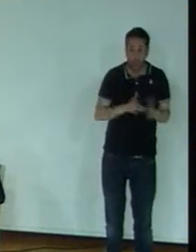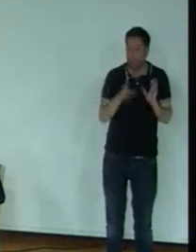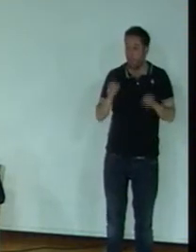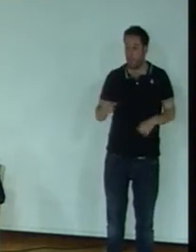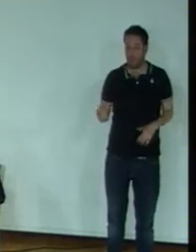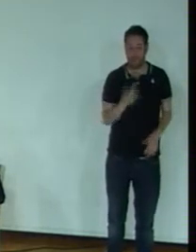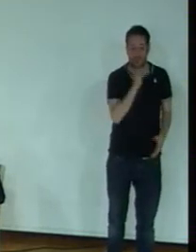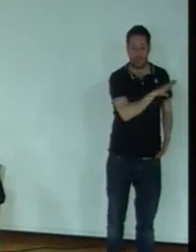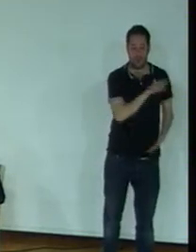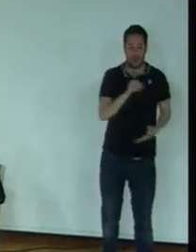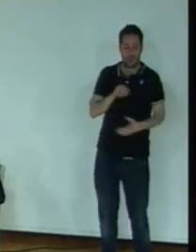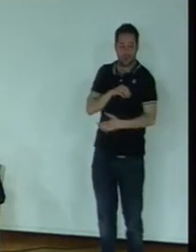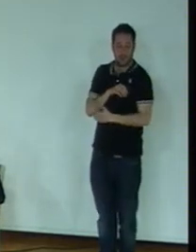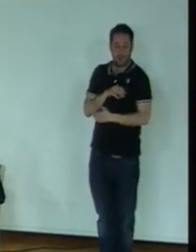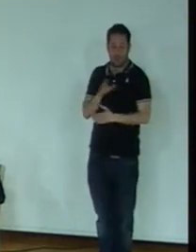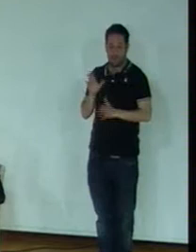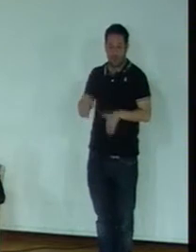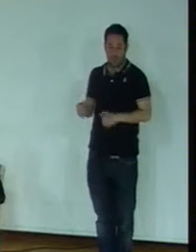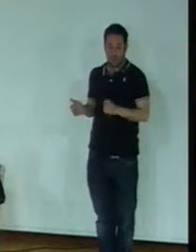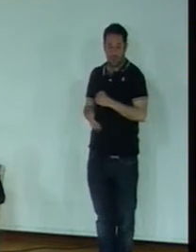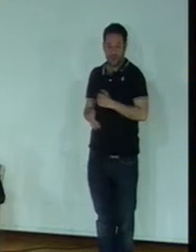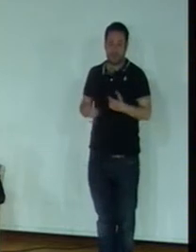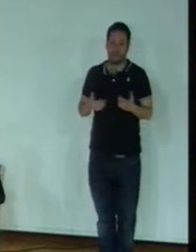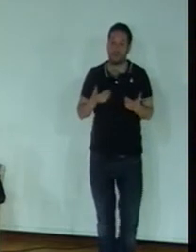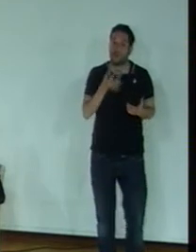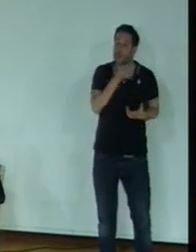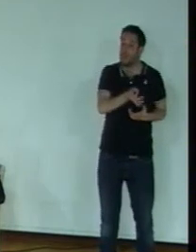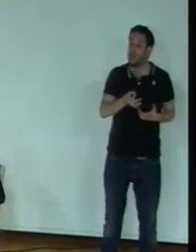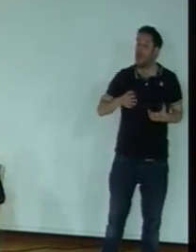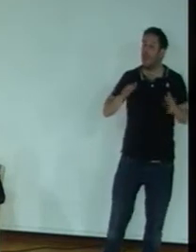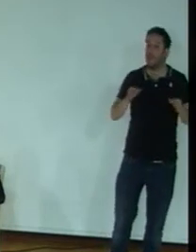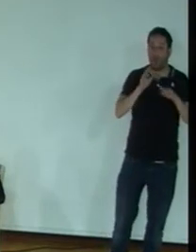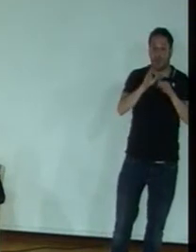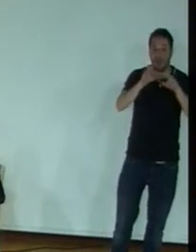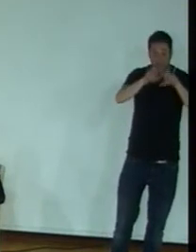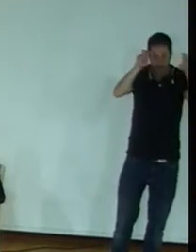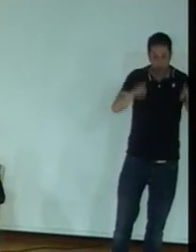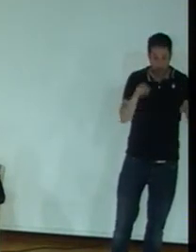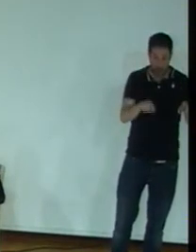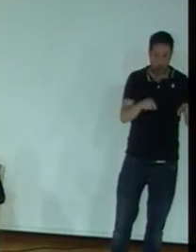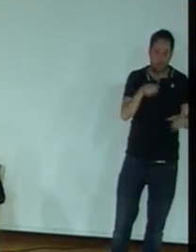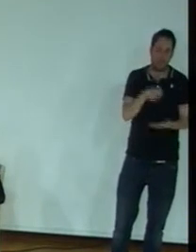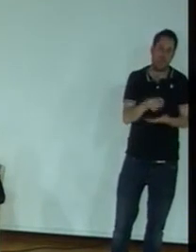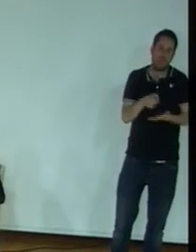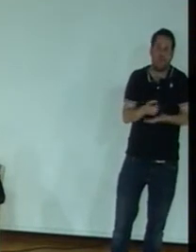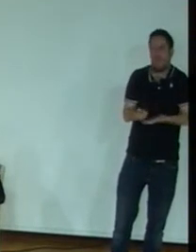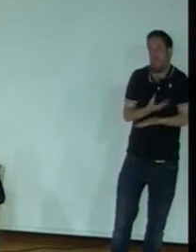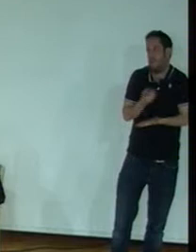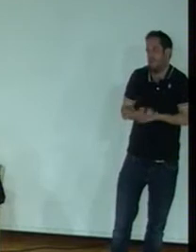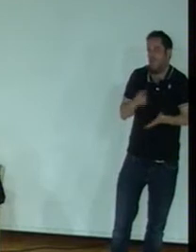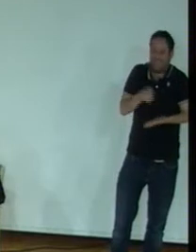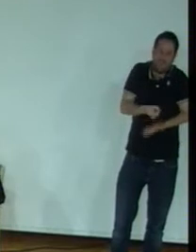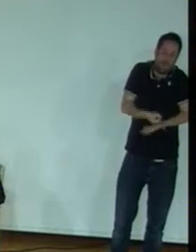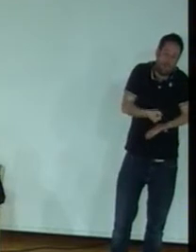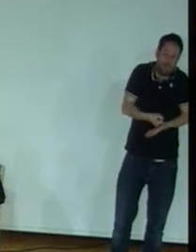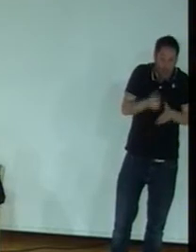mal utilisé. Donc en demandant de demander que dans le fichier il y ait un minimum de données, quelles que soient